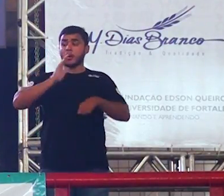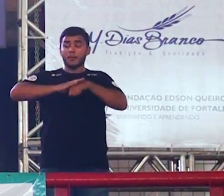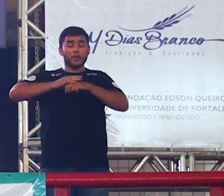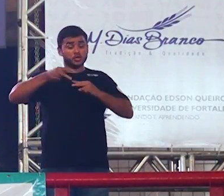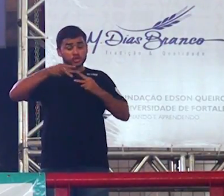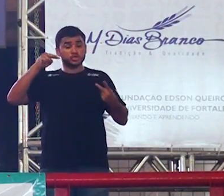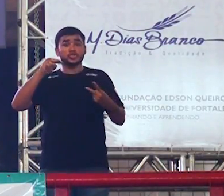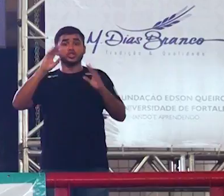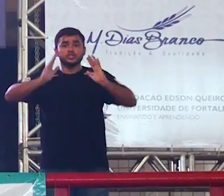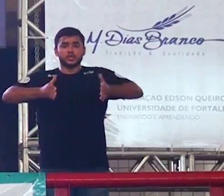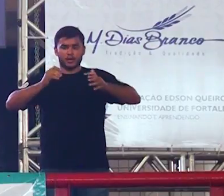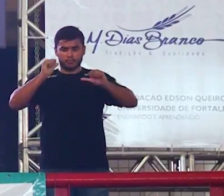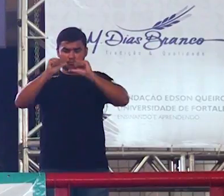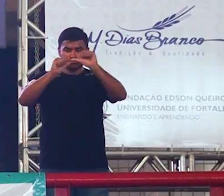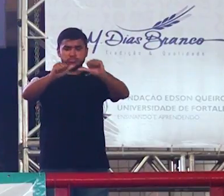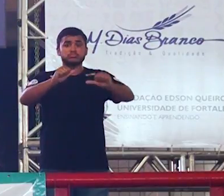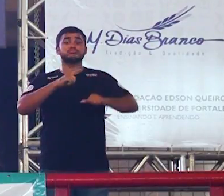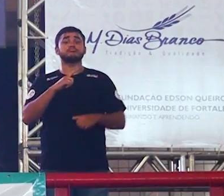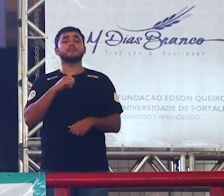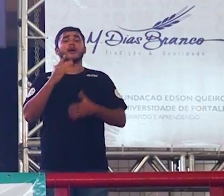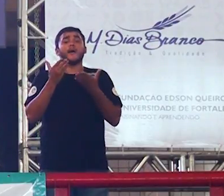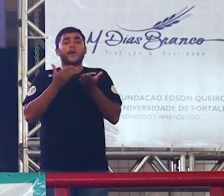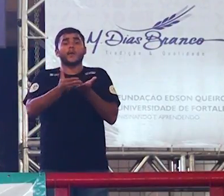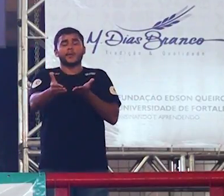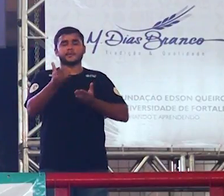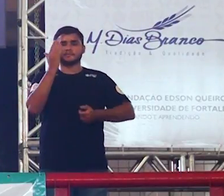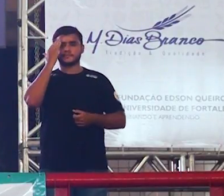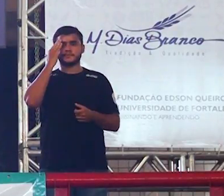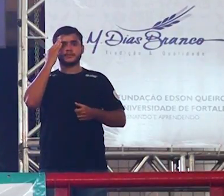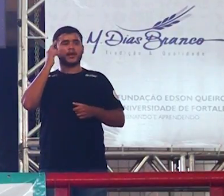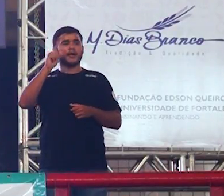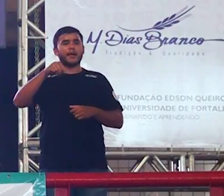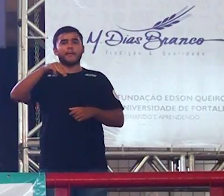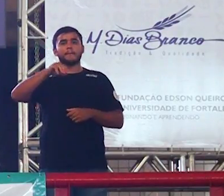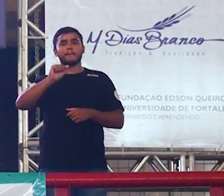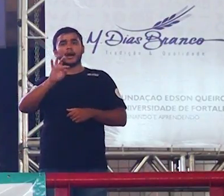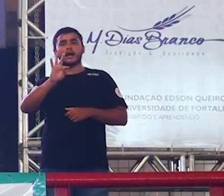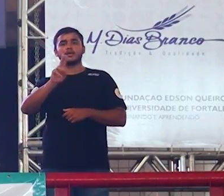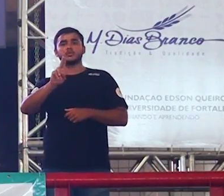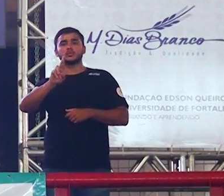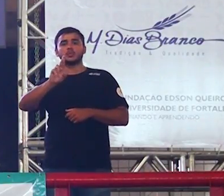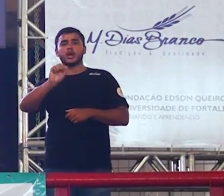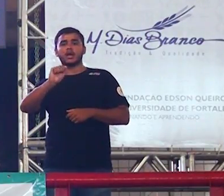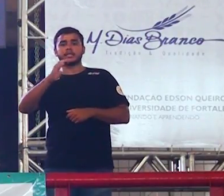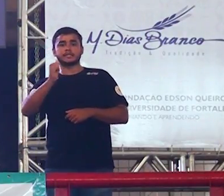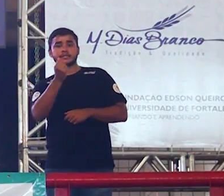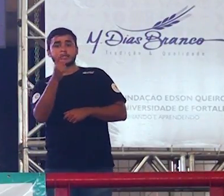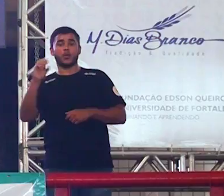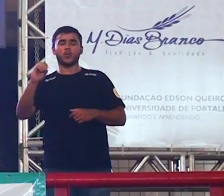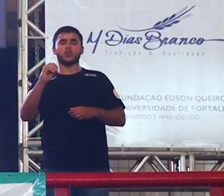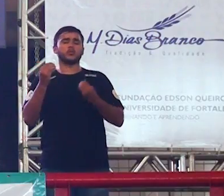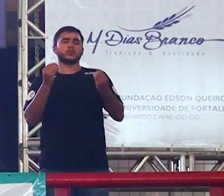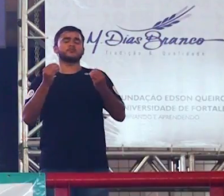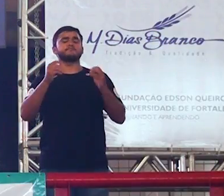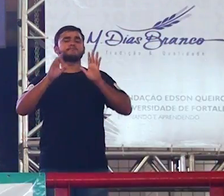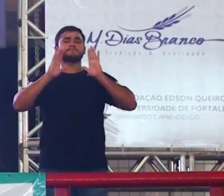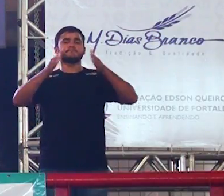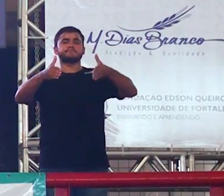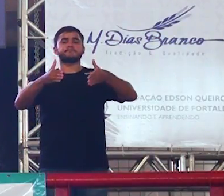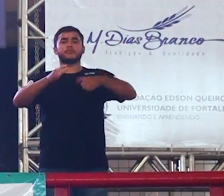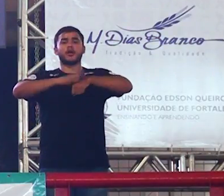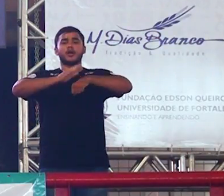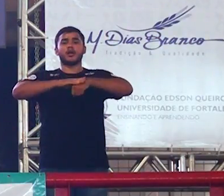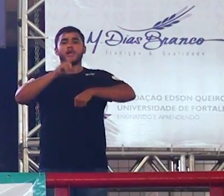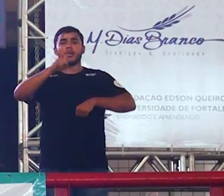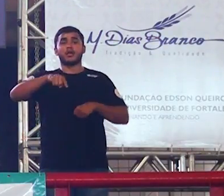já duplicado, ele vai entrar na fase de quem? De maturação. Maturação é exatamente os eventos